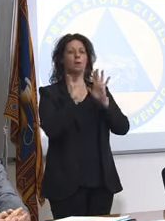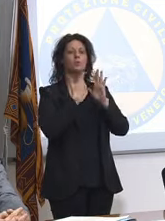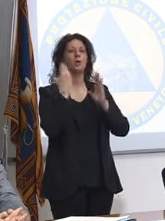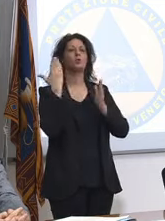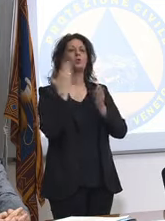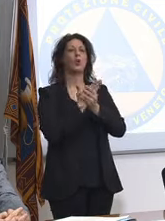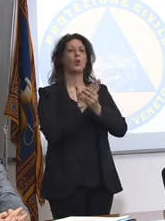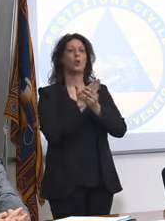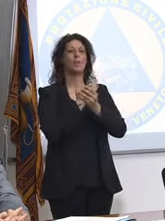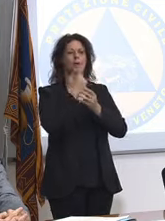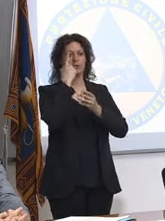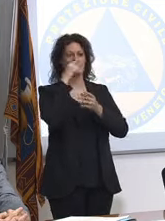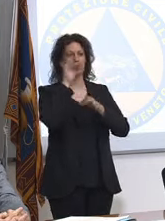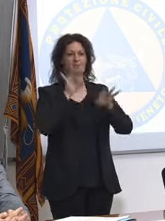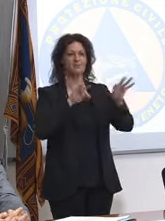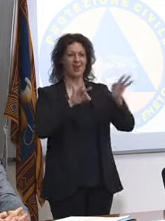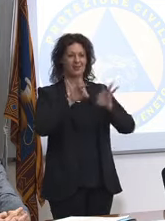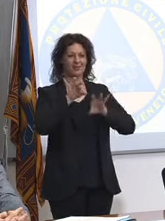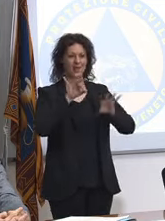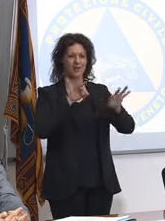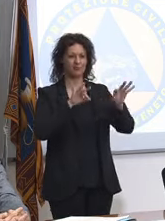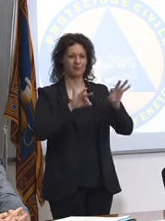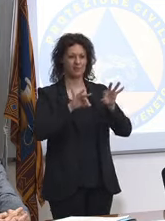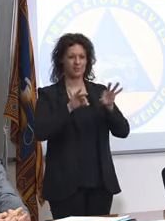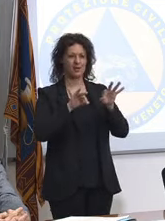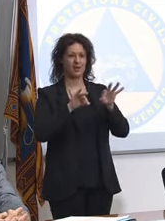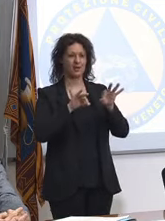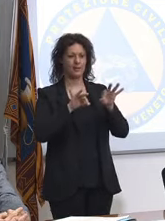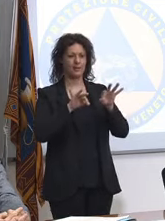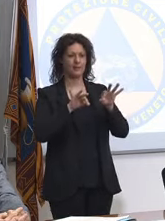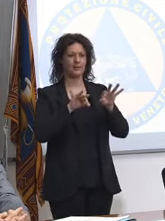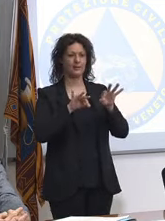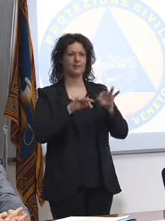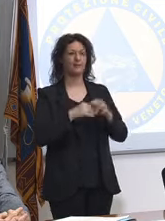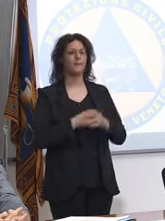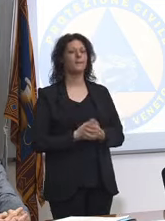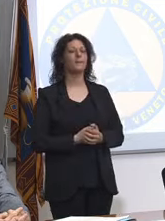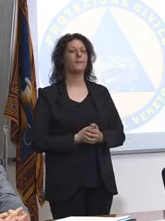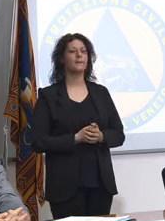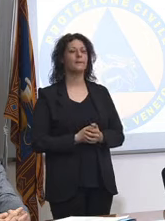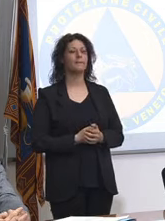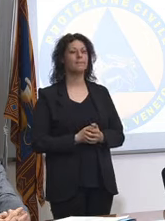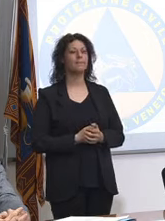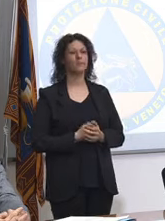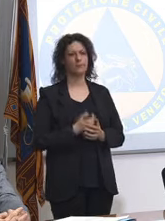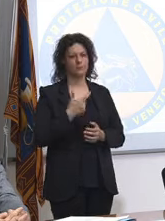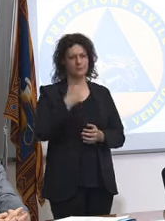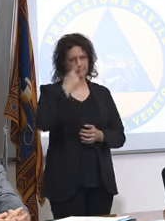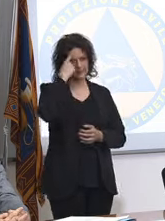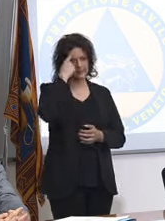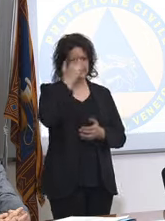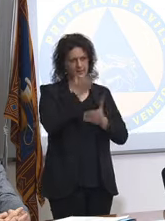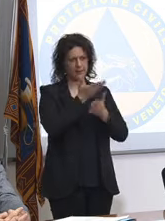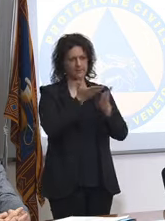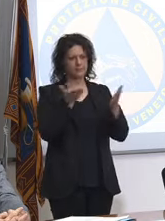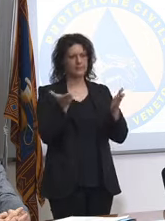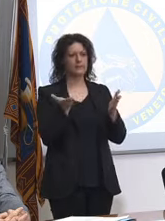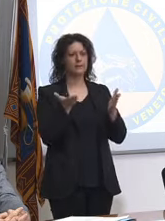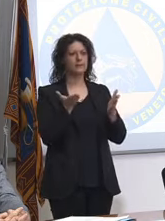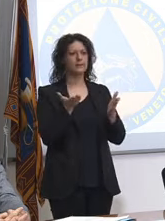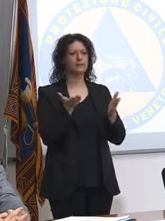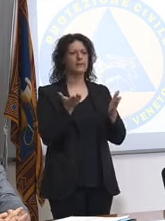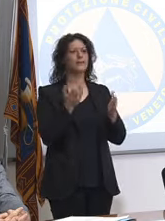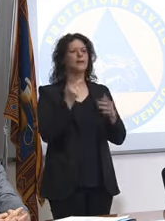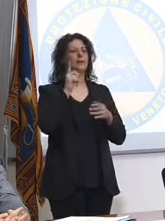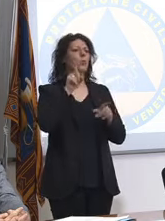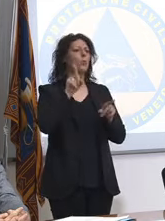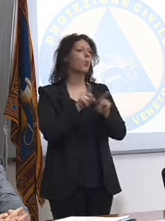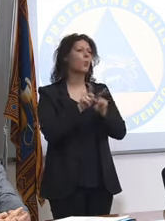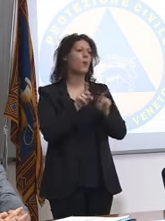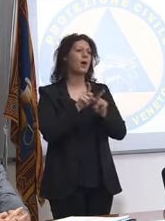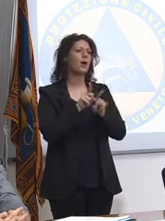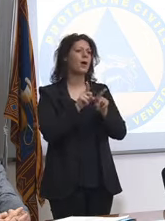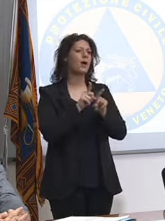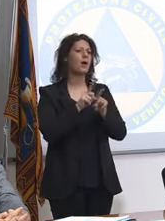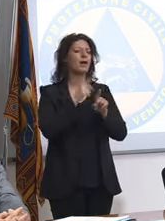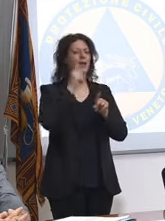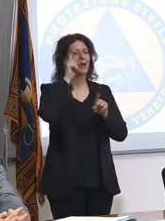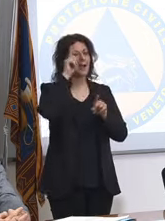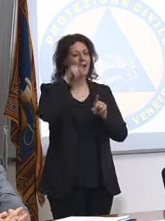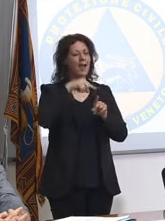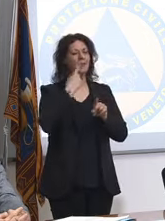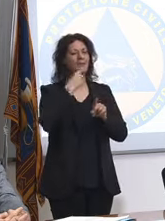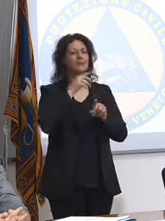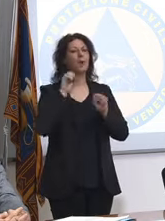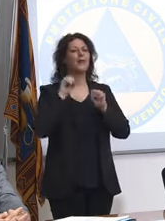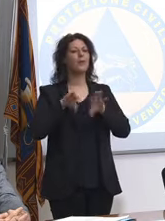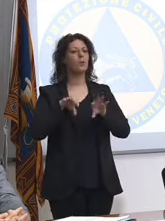perché così come ho fatto per altre tematiche, voi lo sapete, soprattutto per l'inquinamento delle sostanze perfluoroalchiliche, ho